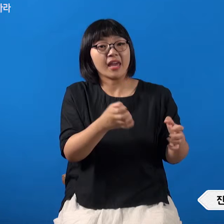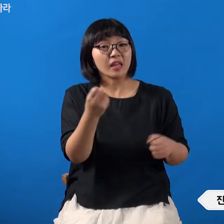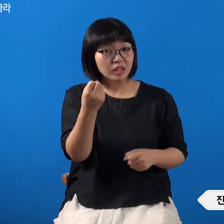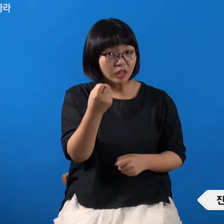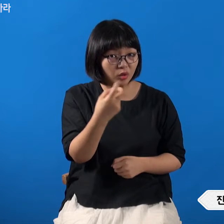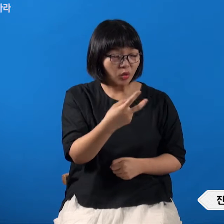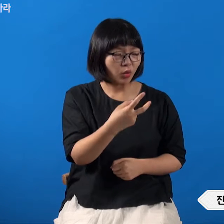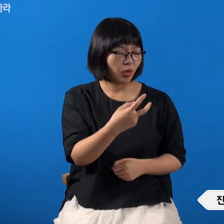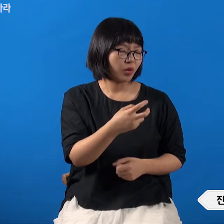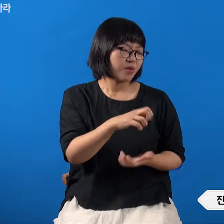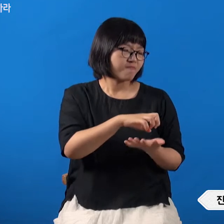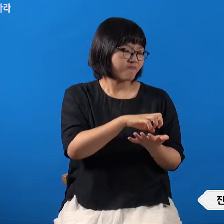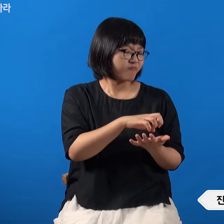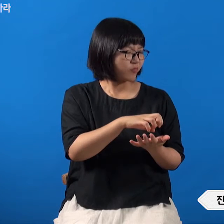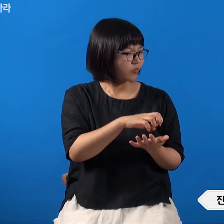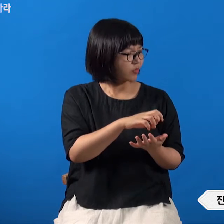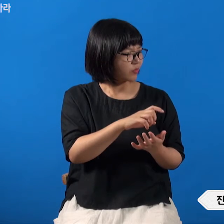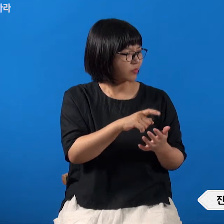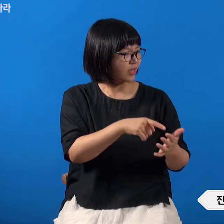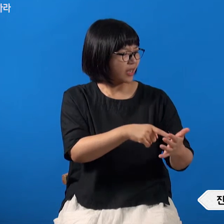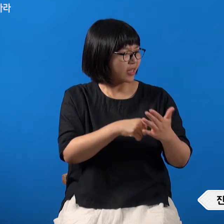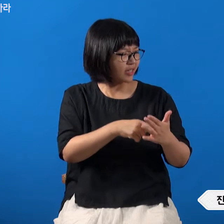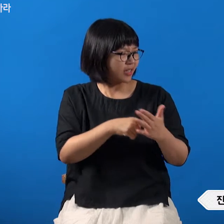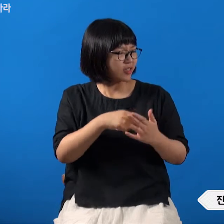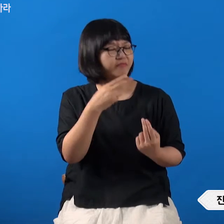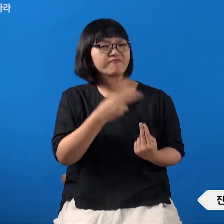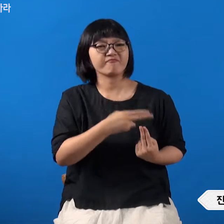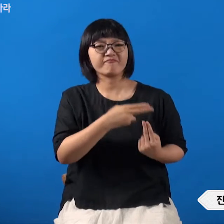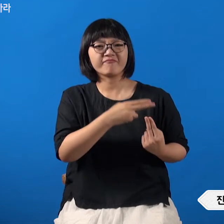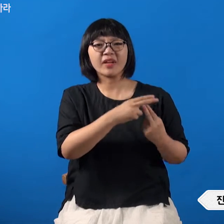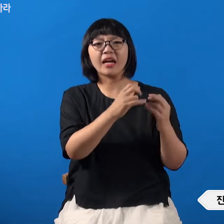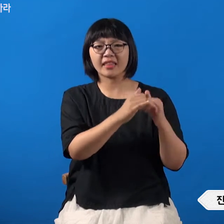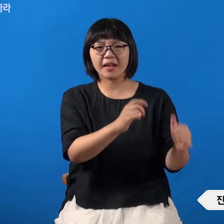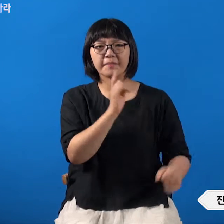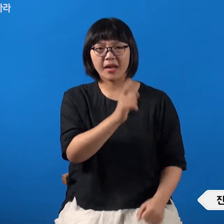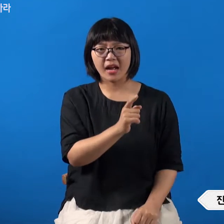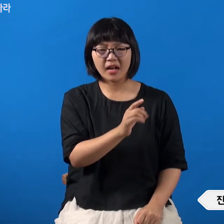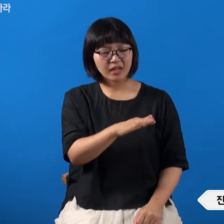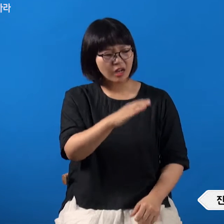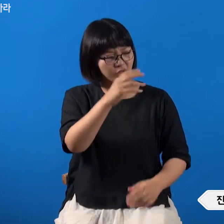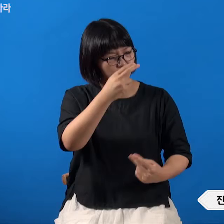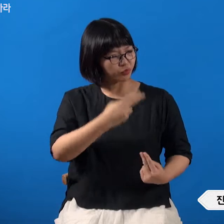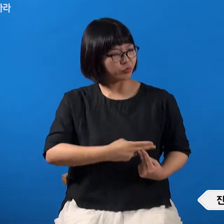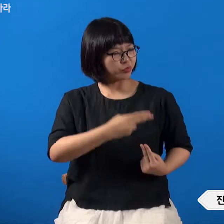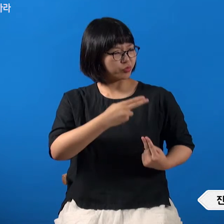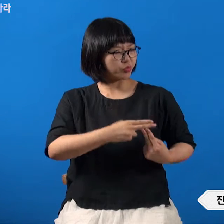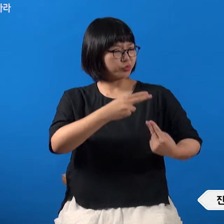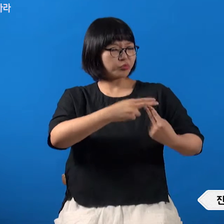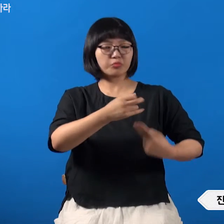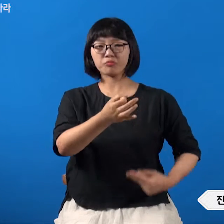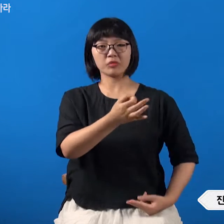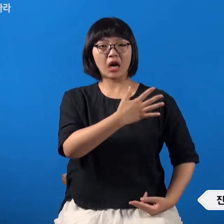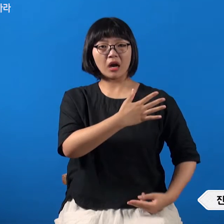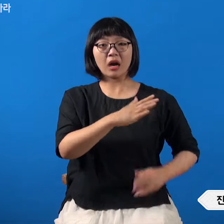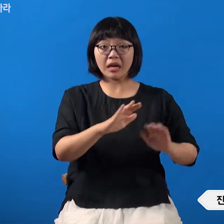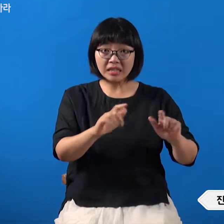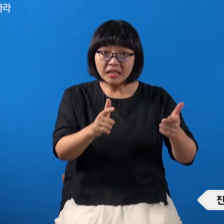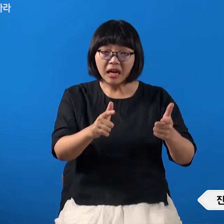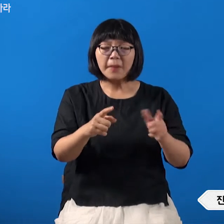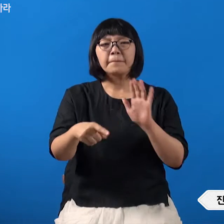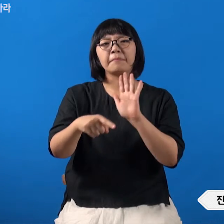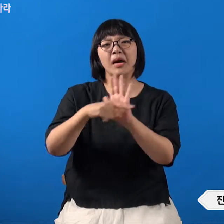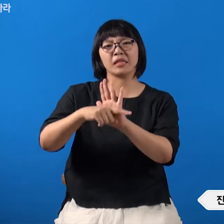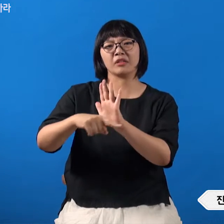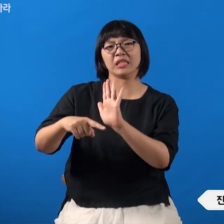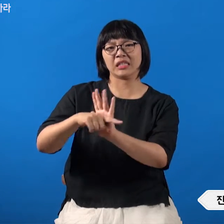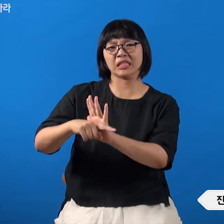같은 삶을 이야기합니다. 그것이 오히려 마이너스가 되며 플러스가 되지 않는다라고